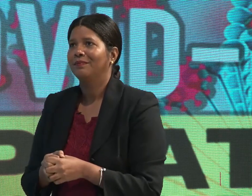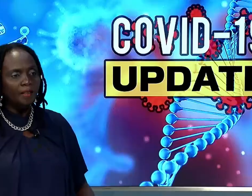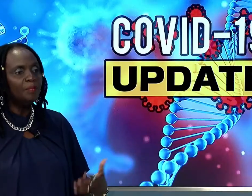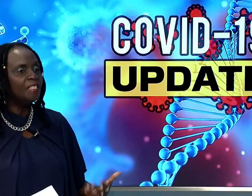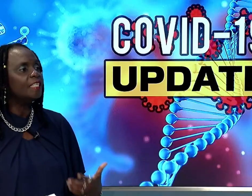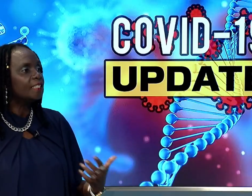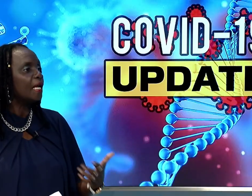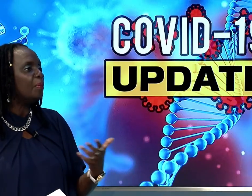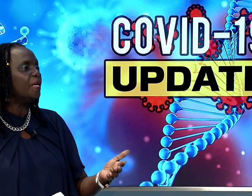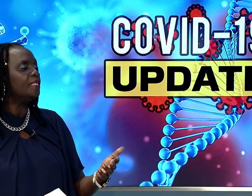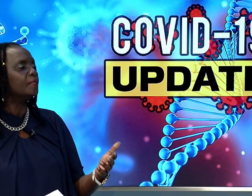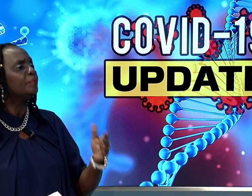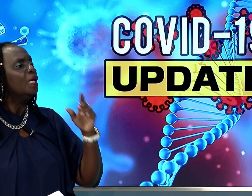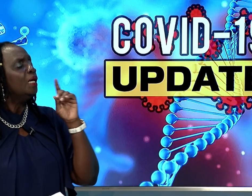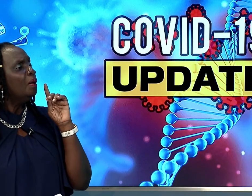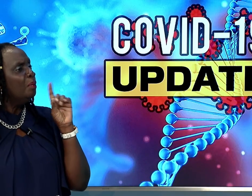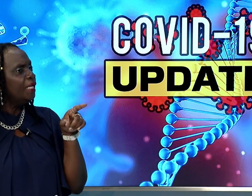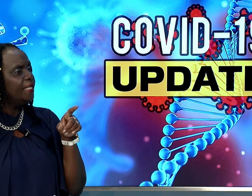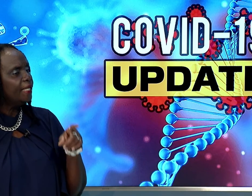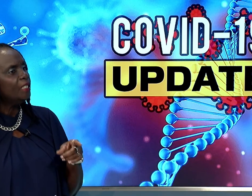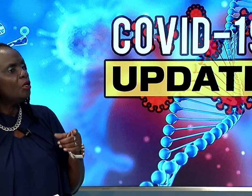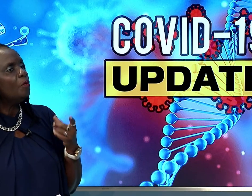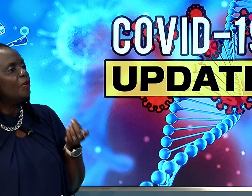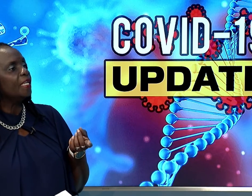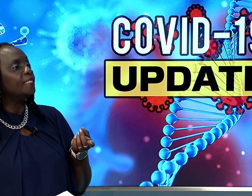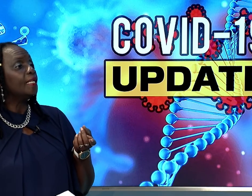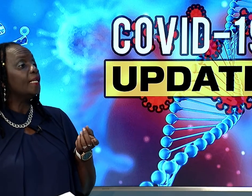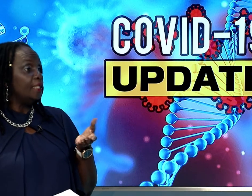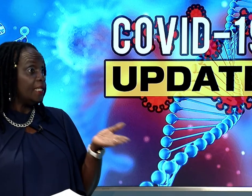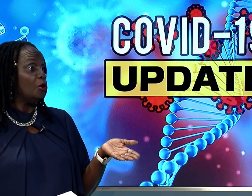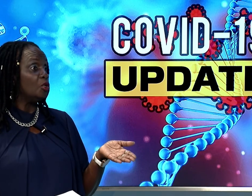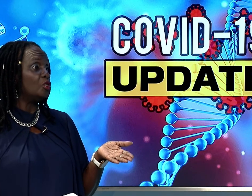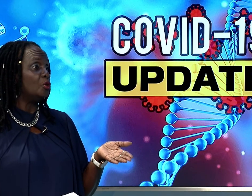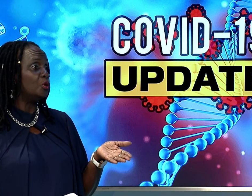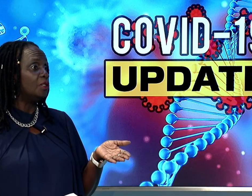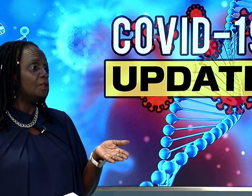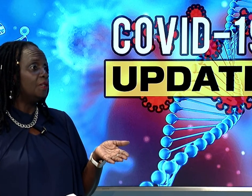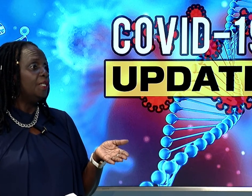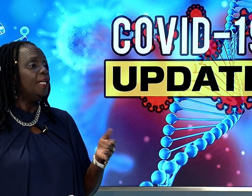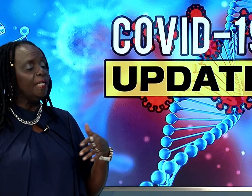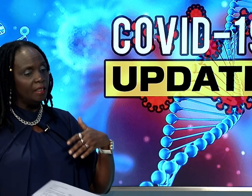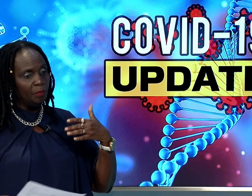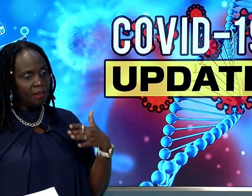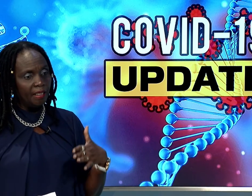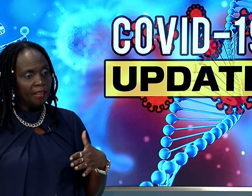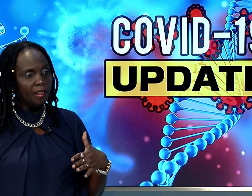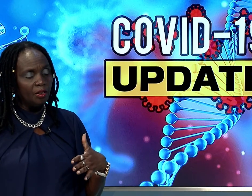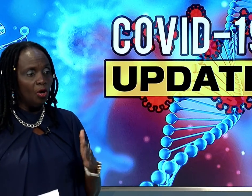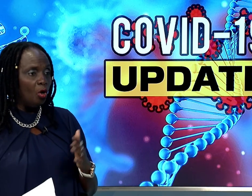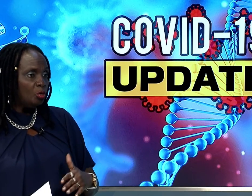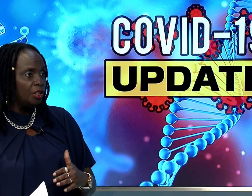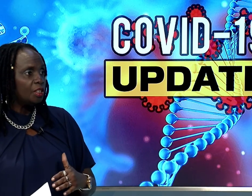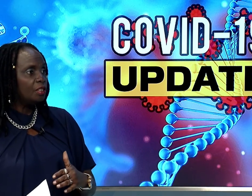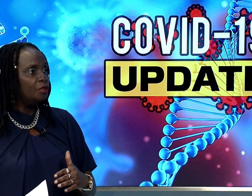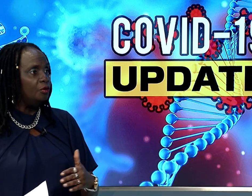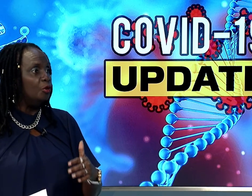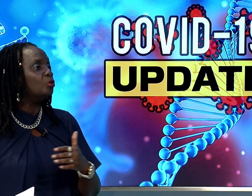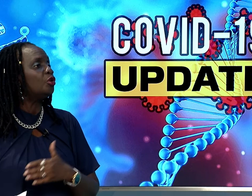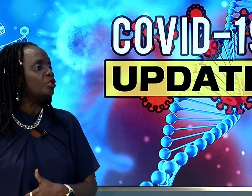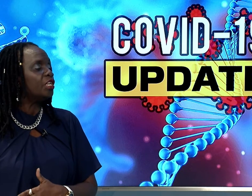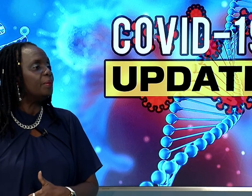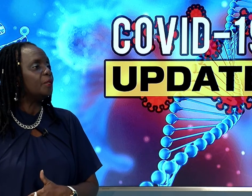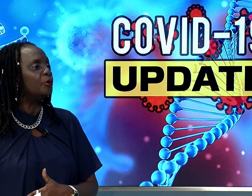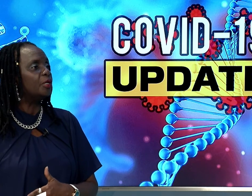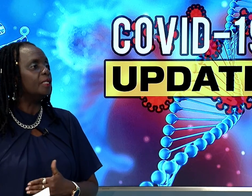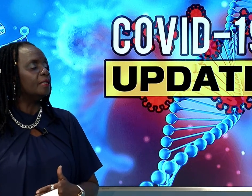Ja. Het ministerie is echt bezig. Ja. Maar die kinderopvanginstellingen, die zijn nog gesloten. Yes. Dat betekent dat die ouders nu